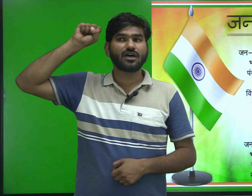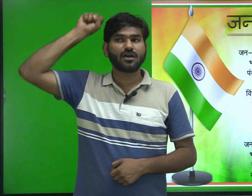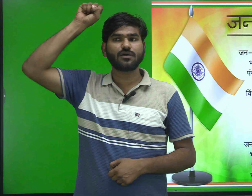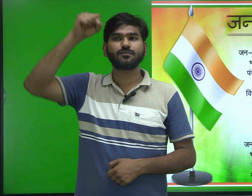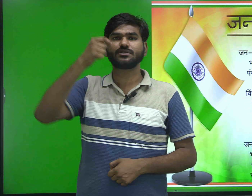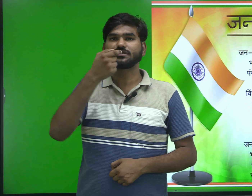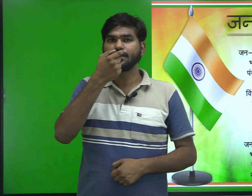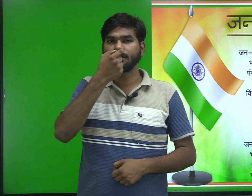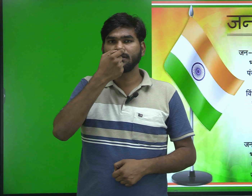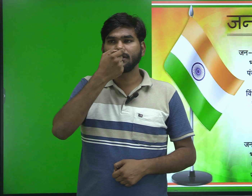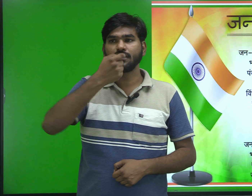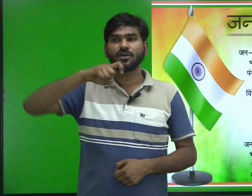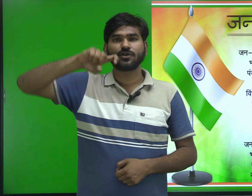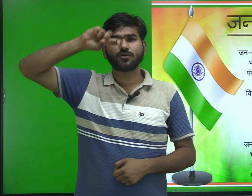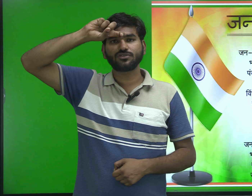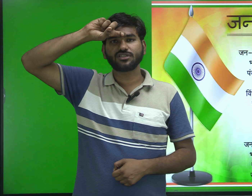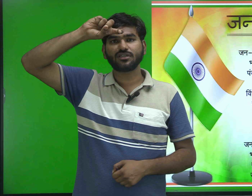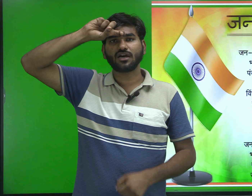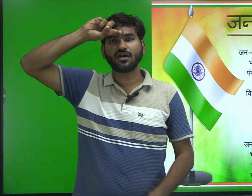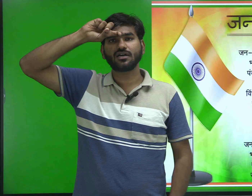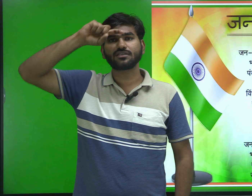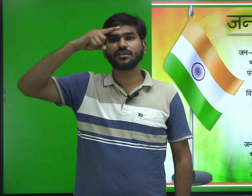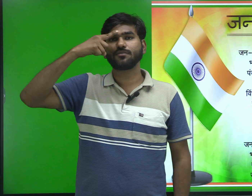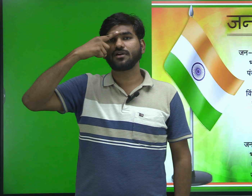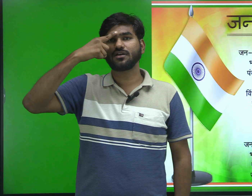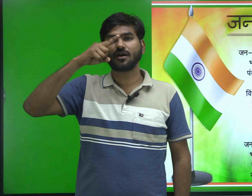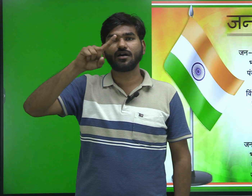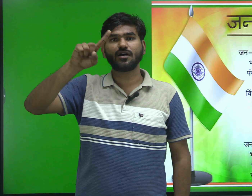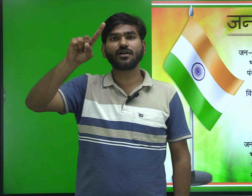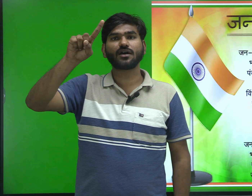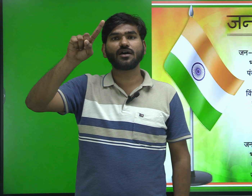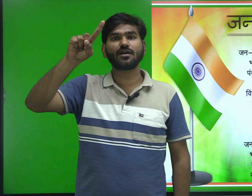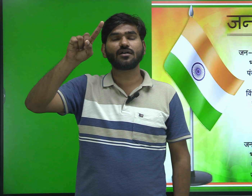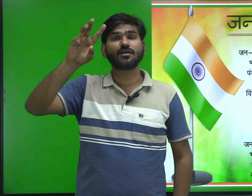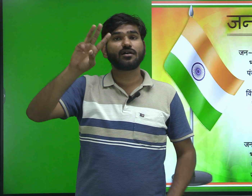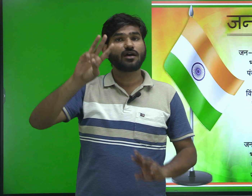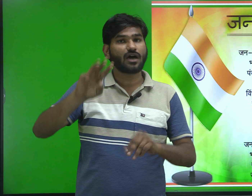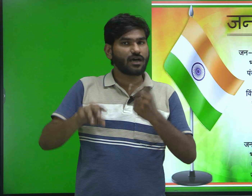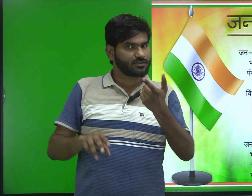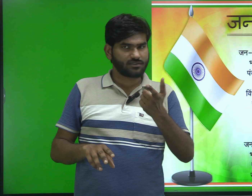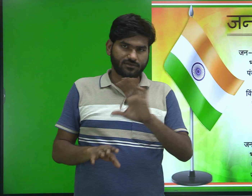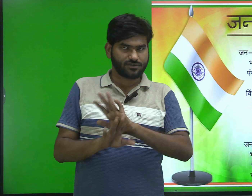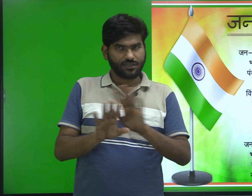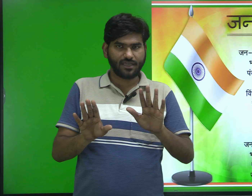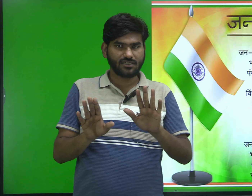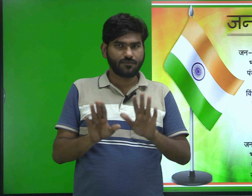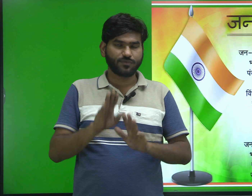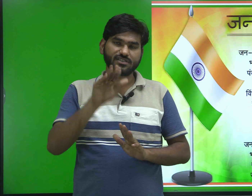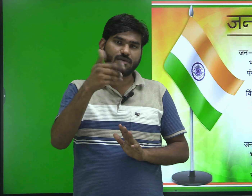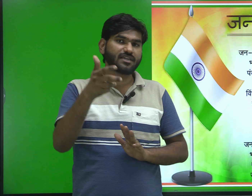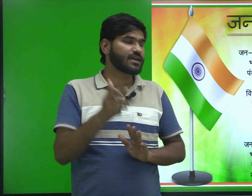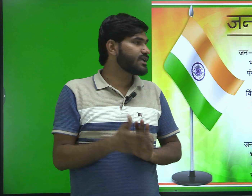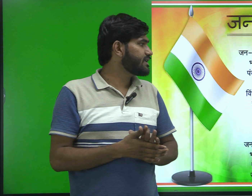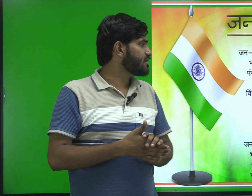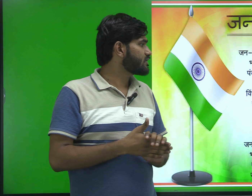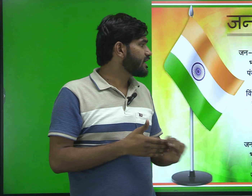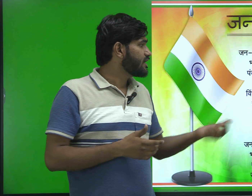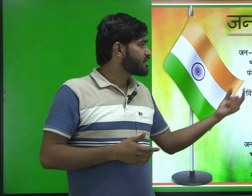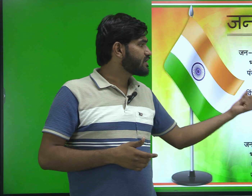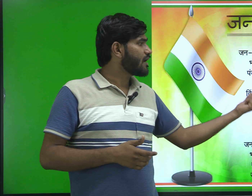पंजाब, सिंध, गुजरात, मराठा। ठीक है सर? इसके बाद आगे क्लियर होता है द्राविड़